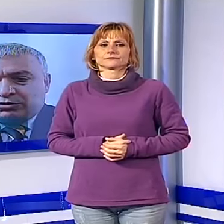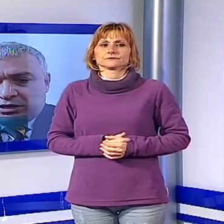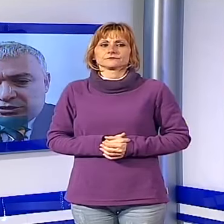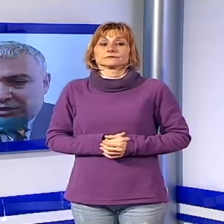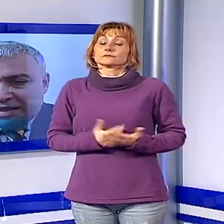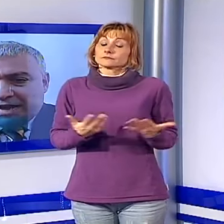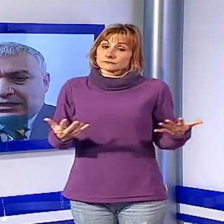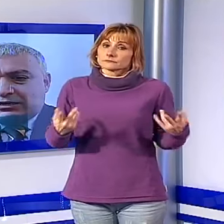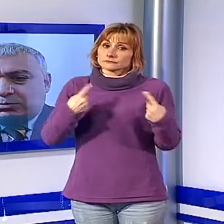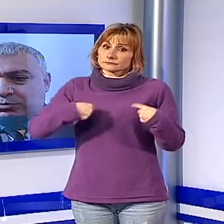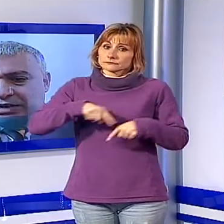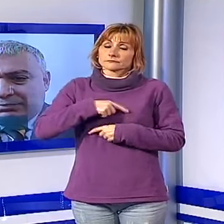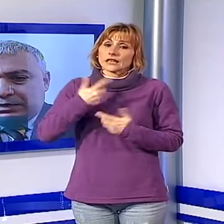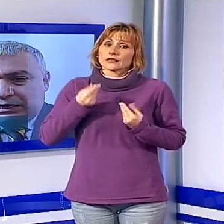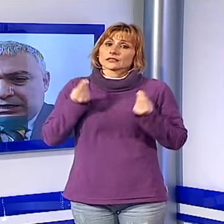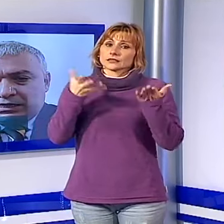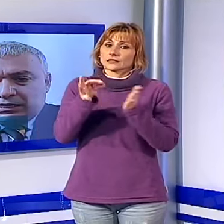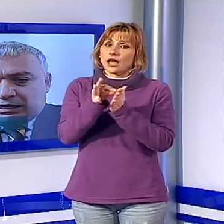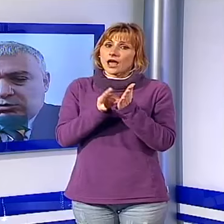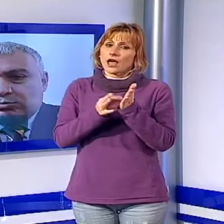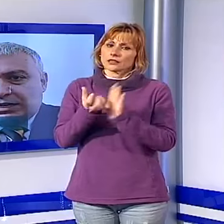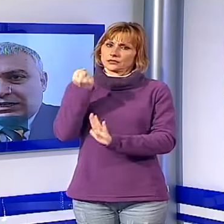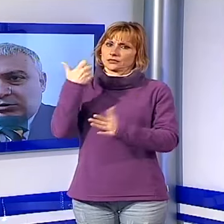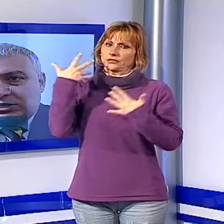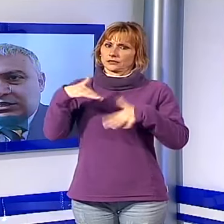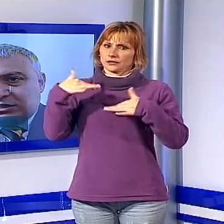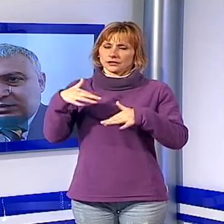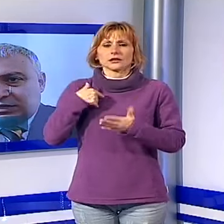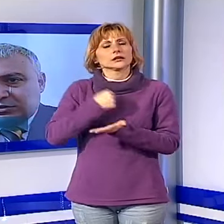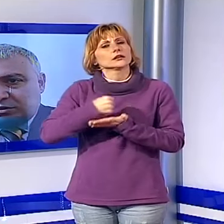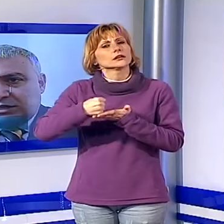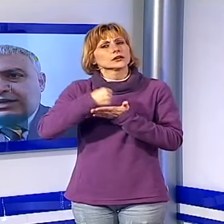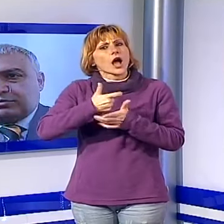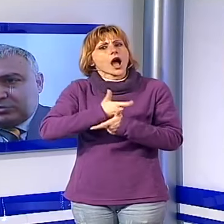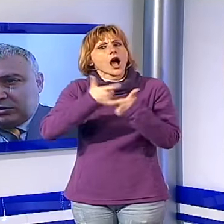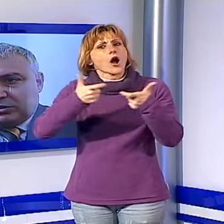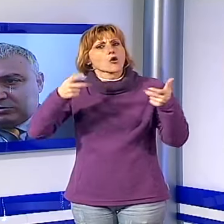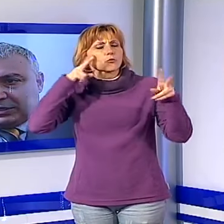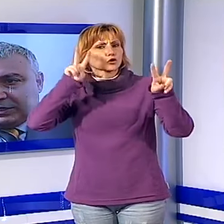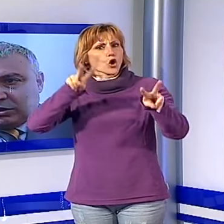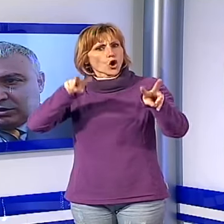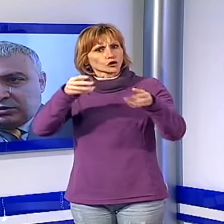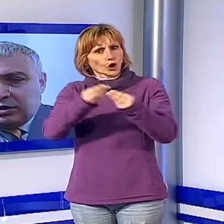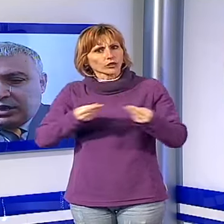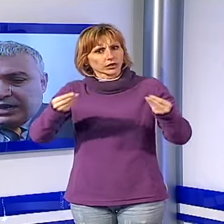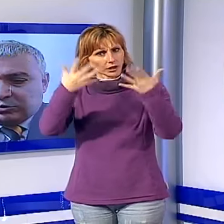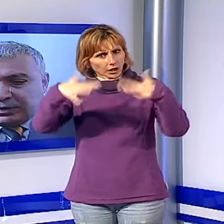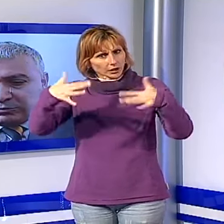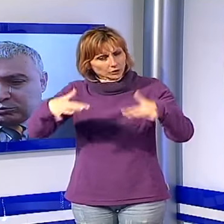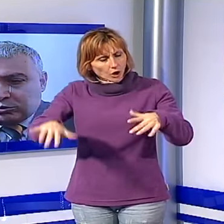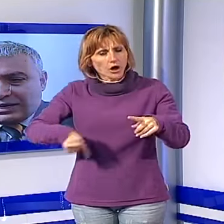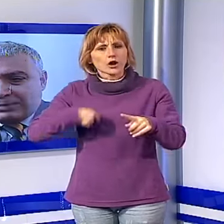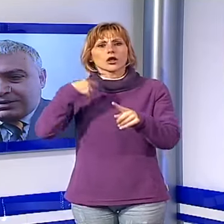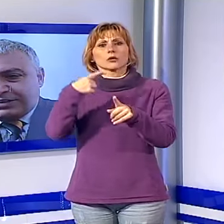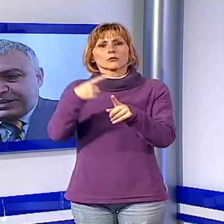abbiamo fornito dei dati inoppugnabili che documentano l'intensificazione dei controlli sul territorio e soprattutto della